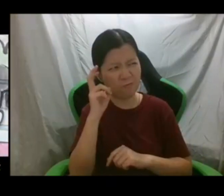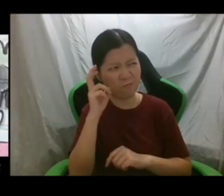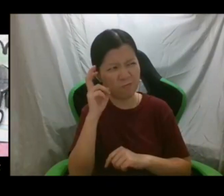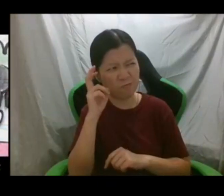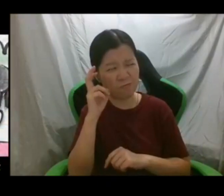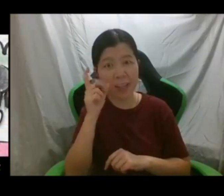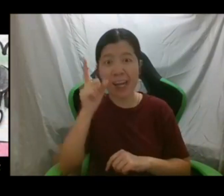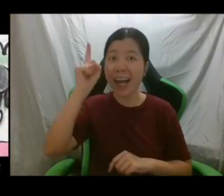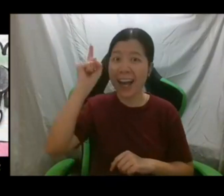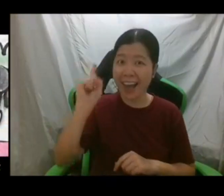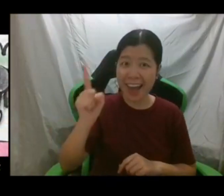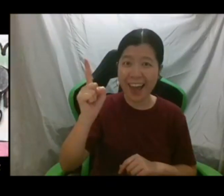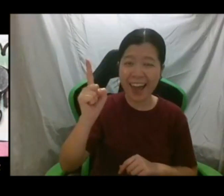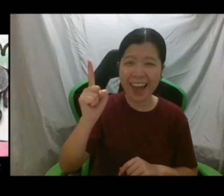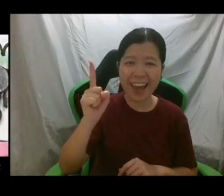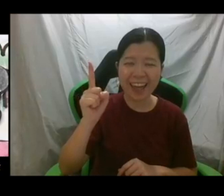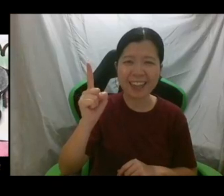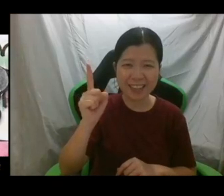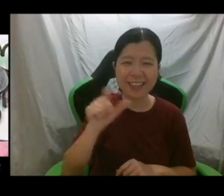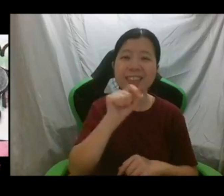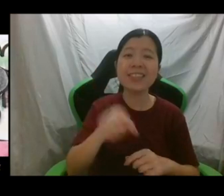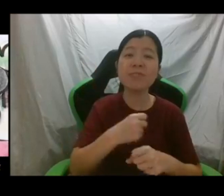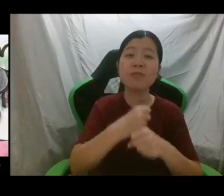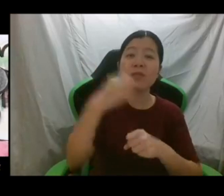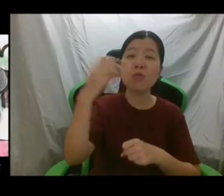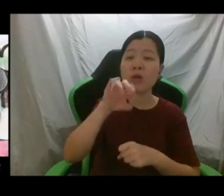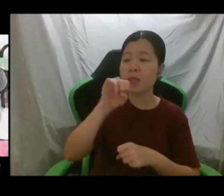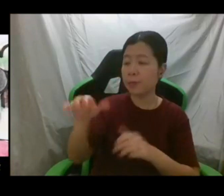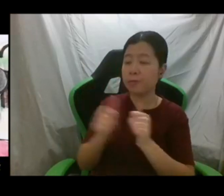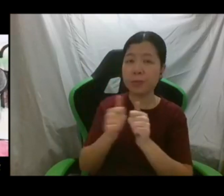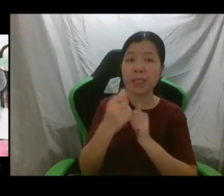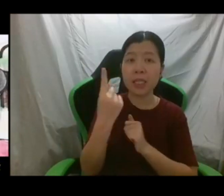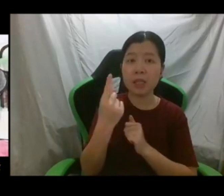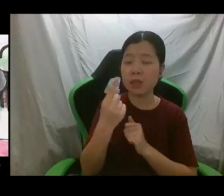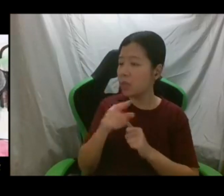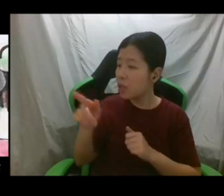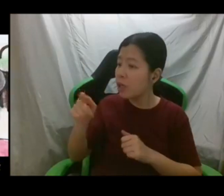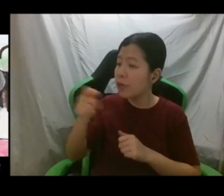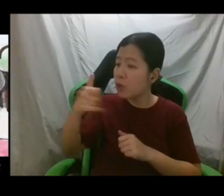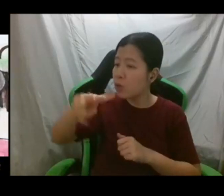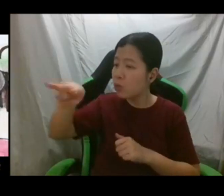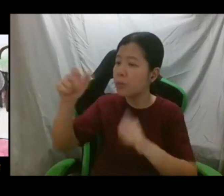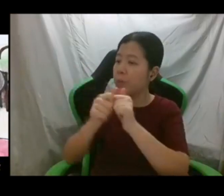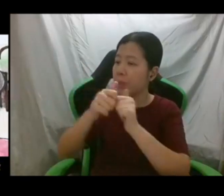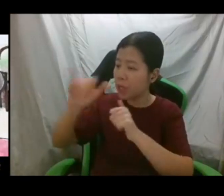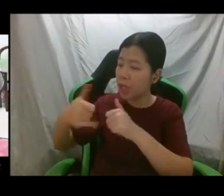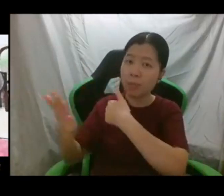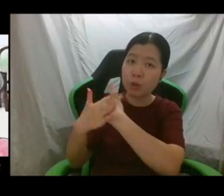啊，有啦！司馬光叫其中一個朋友即刻去搵大人嚟幫